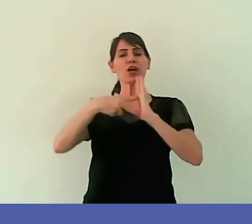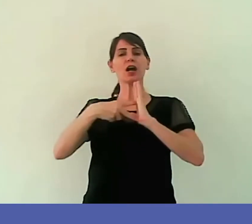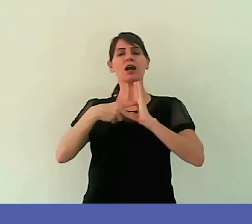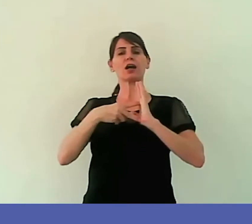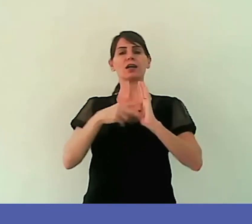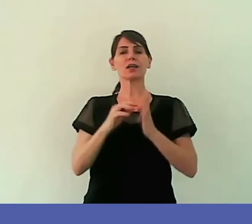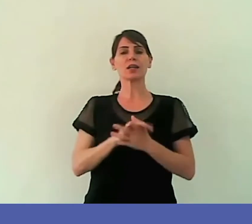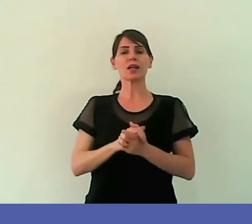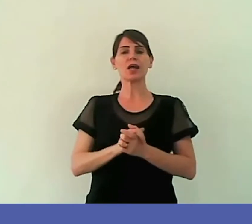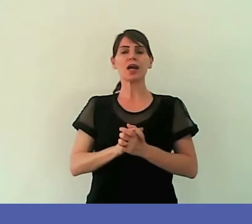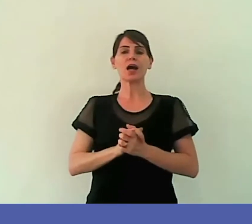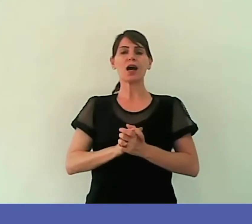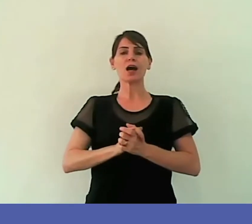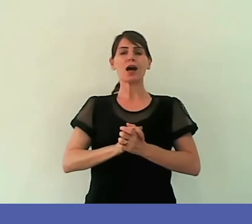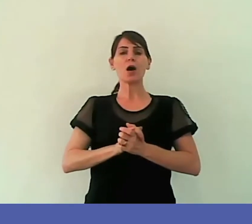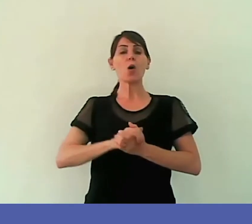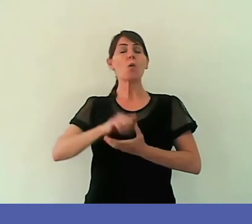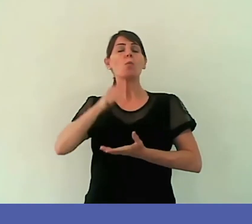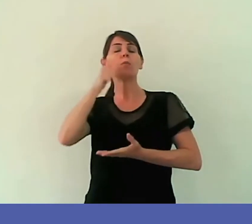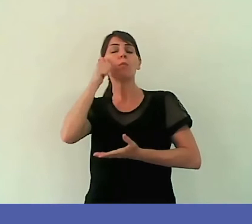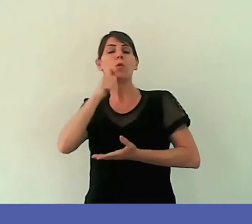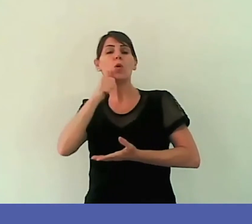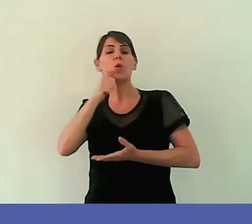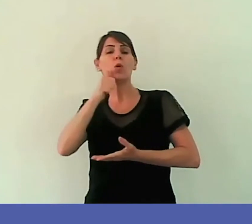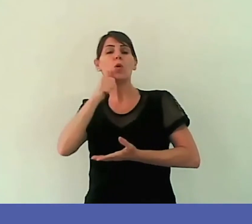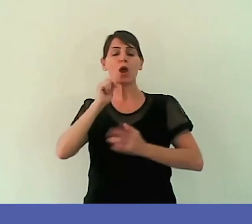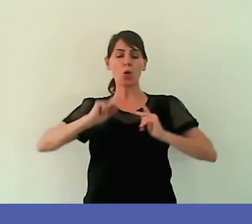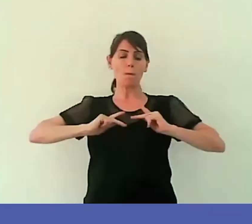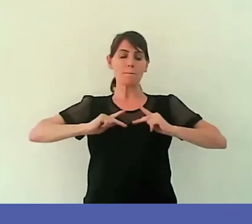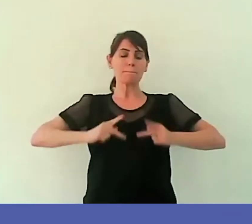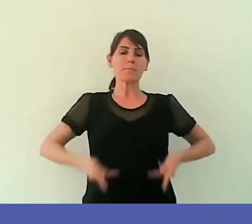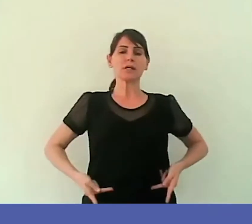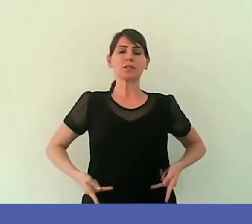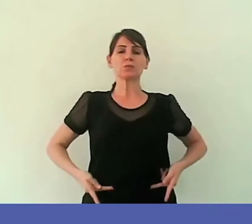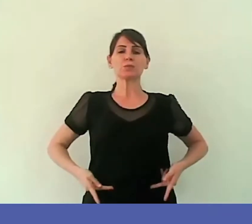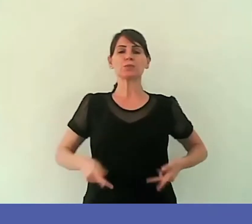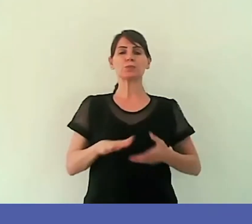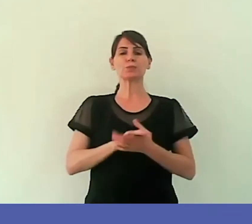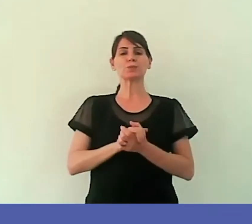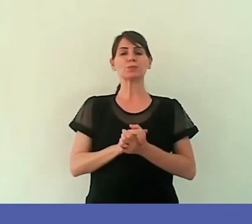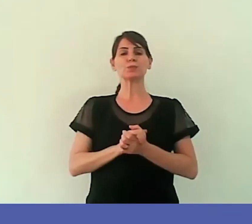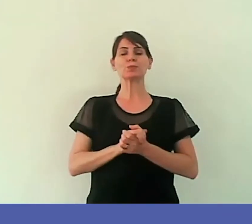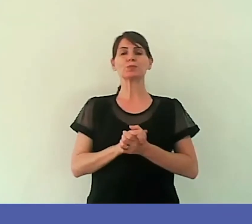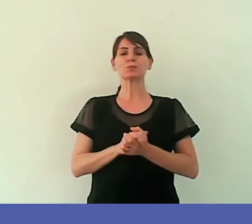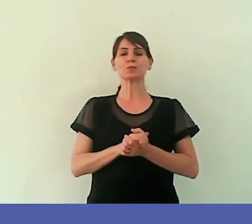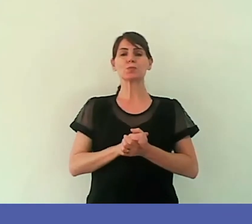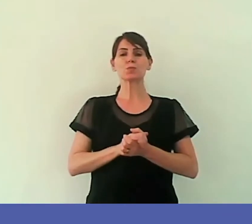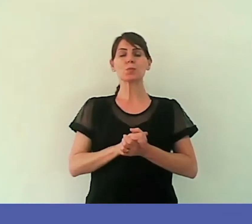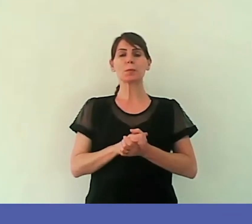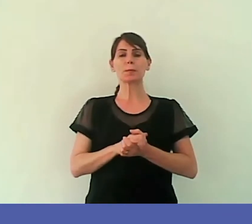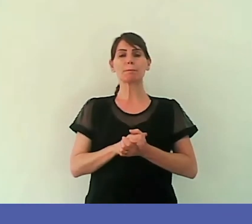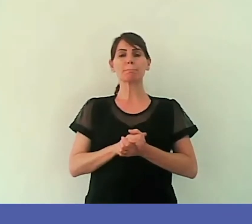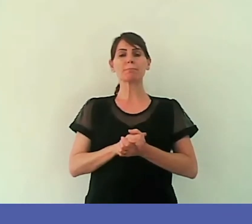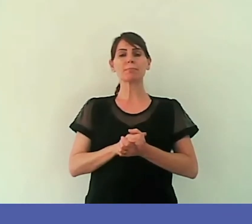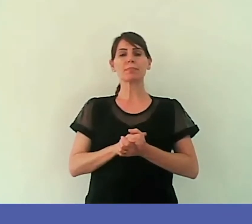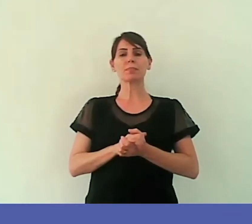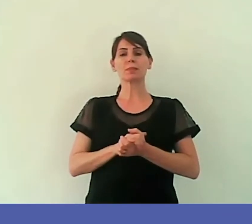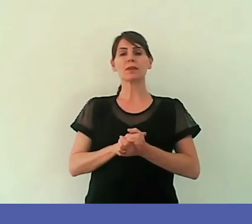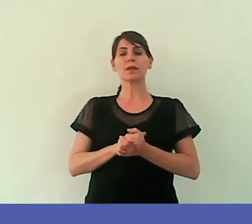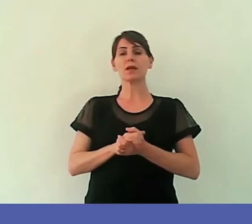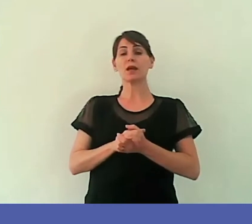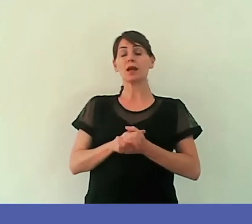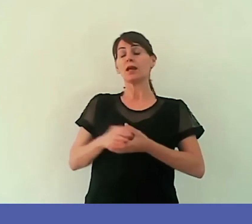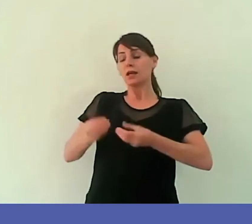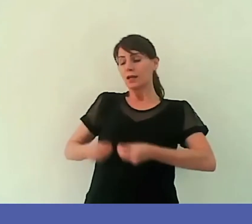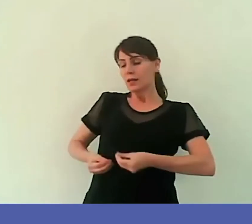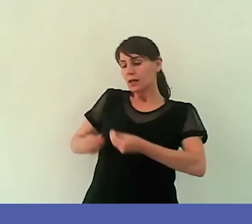a fêmea do gênero humano. Fêmea, gênero humano. E lhe a trouxe. E disse